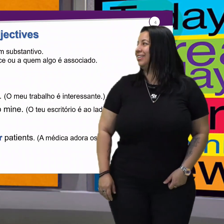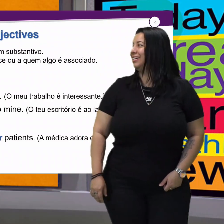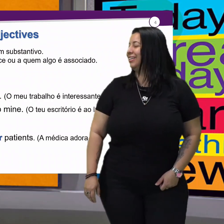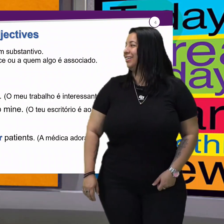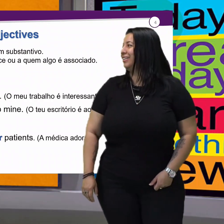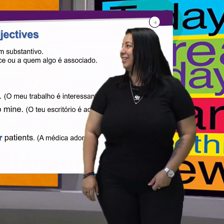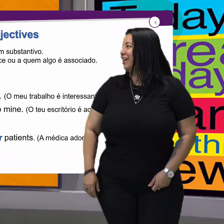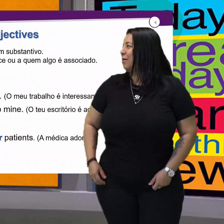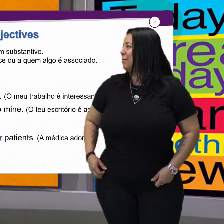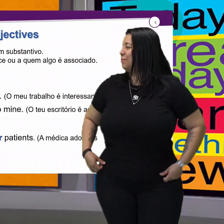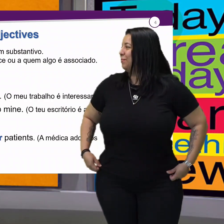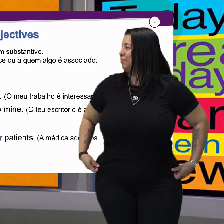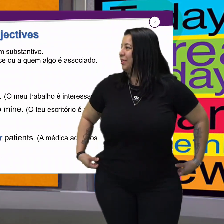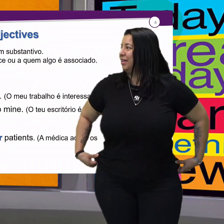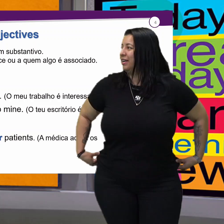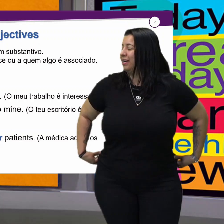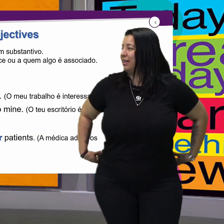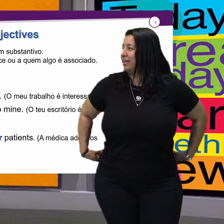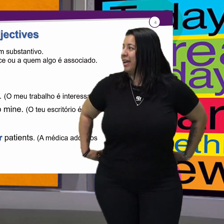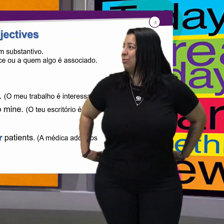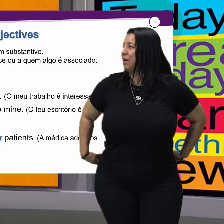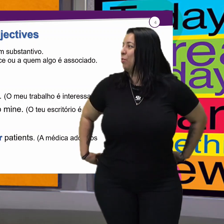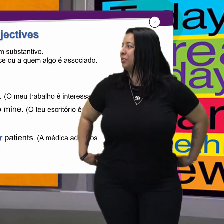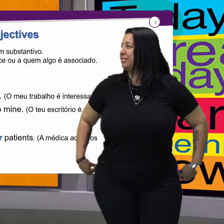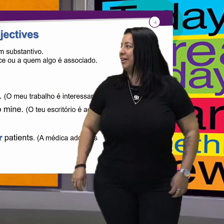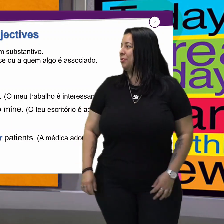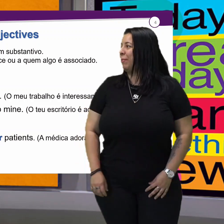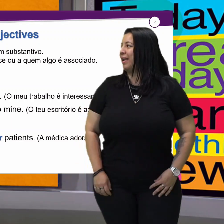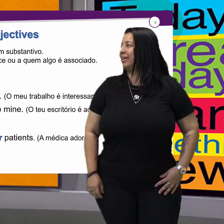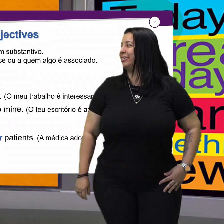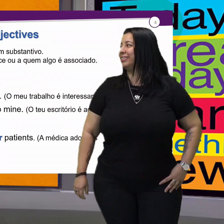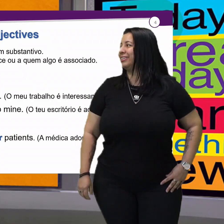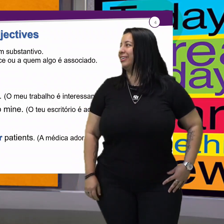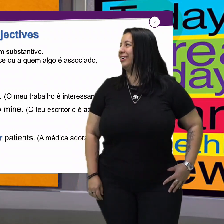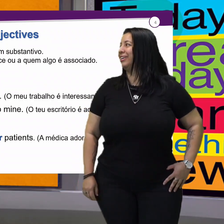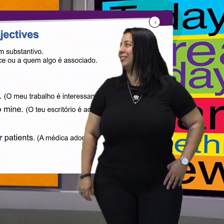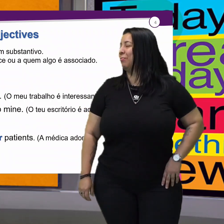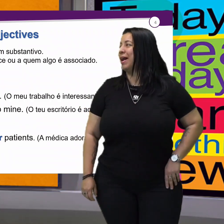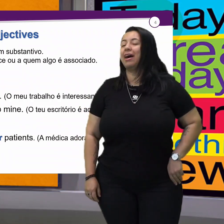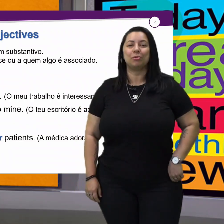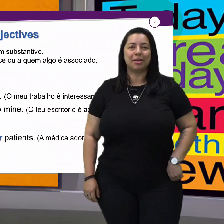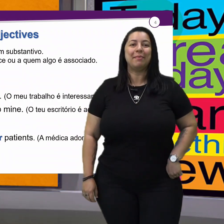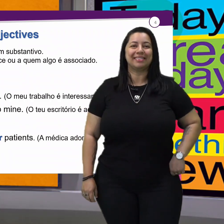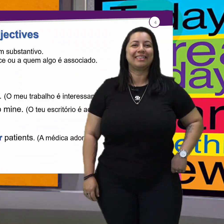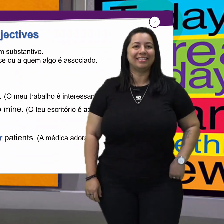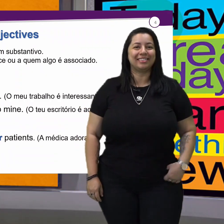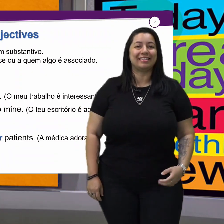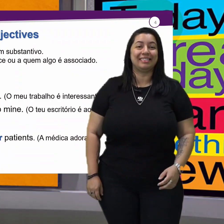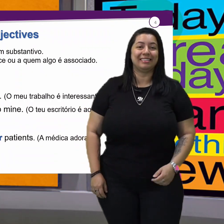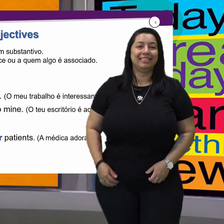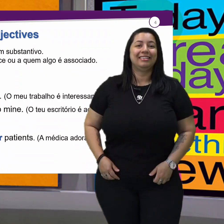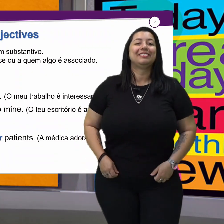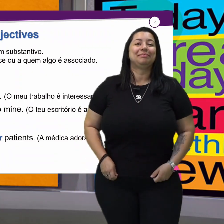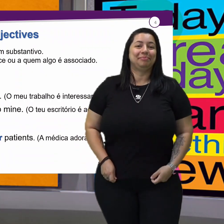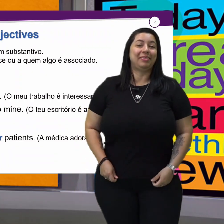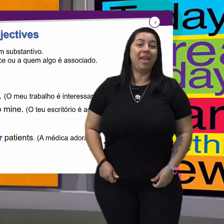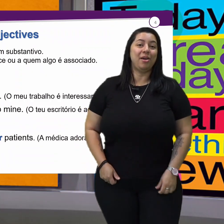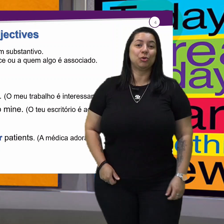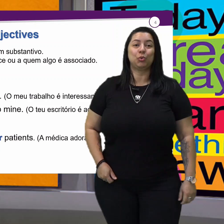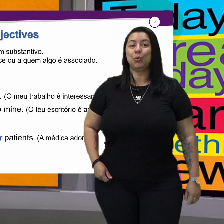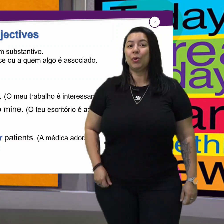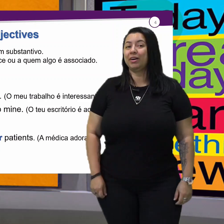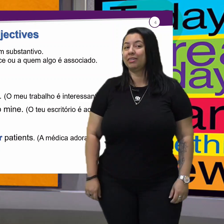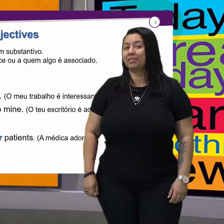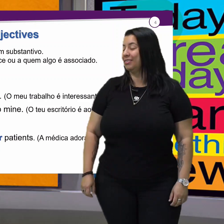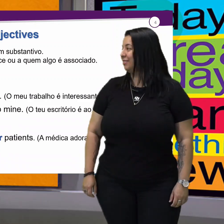pouco grosso, né? Ai, tá falando grosso comigo, mas Quem usa muito assim é no Pará, né? No Pará usa fala bastante, muito, no assim. Sul também.